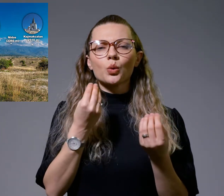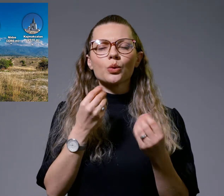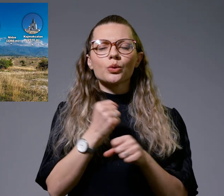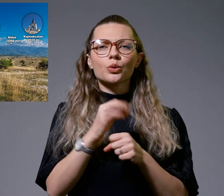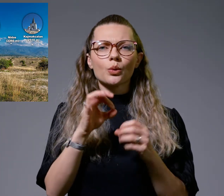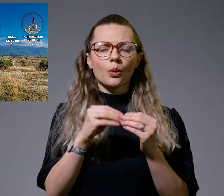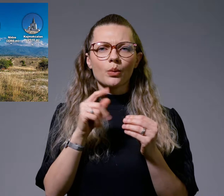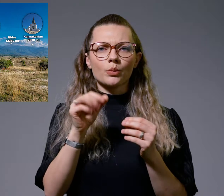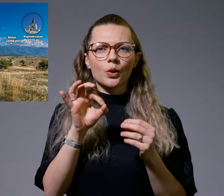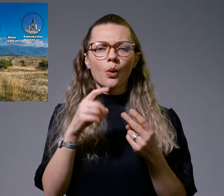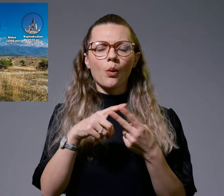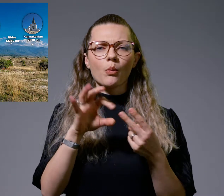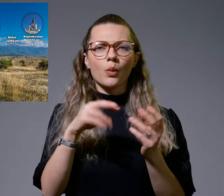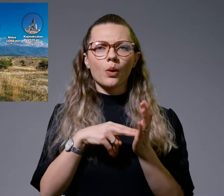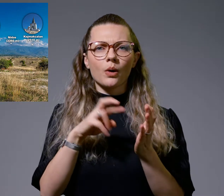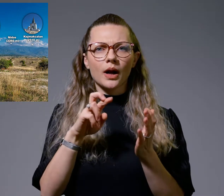на 15 септември